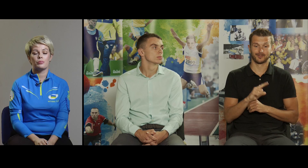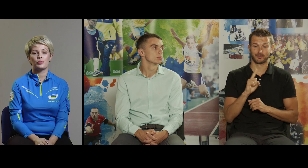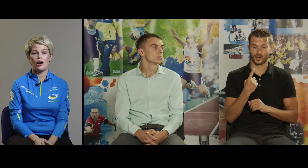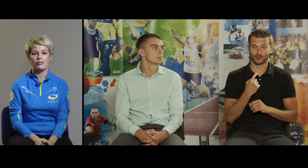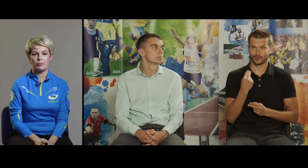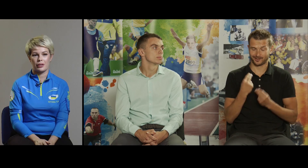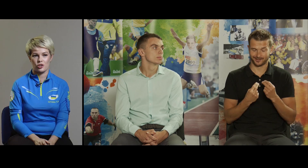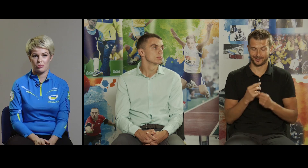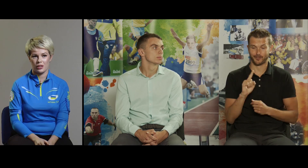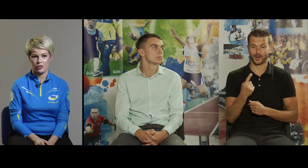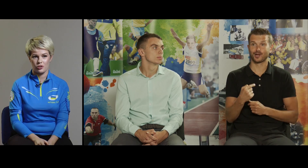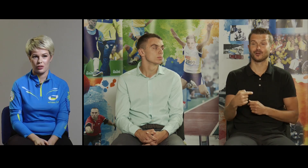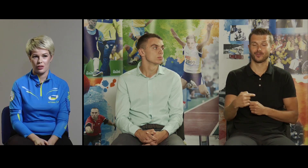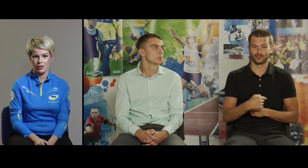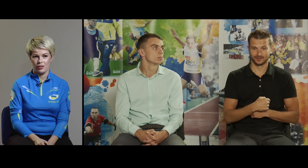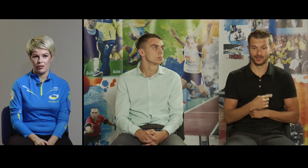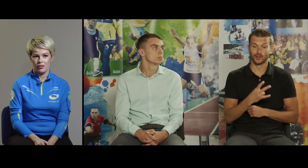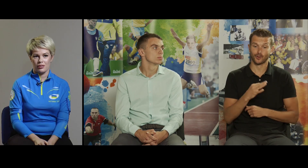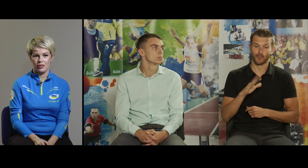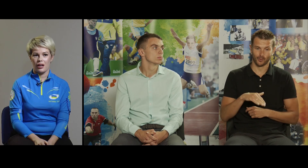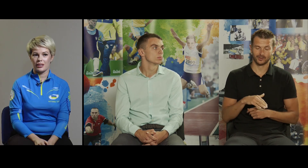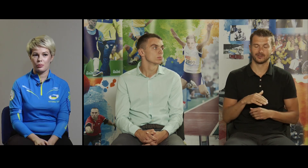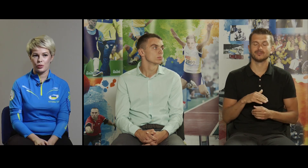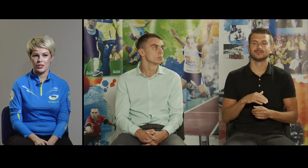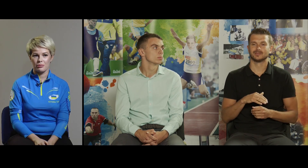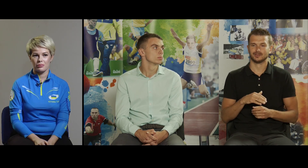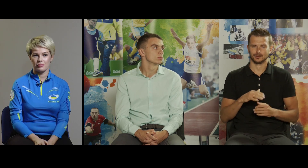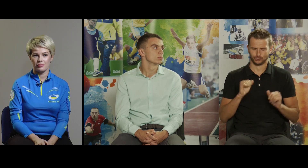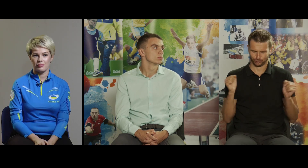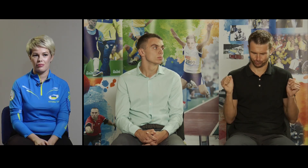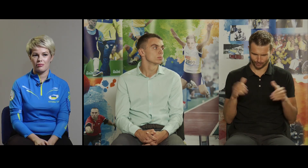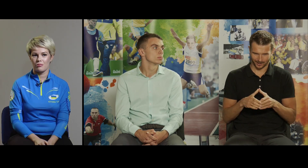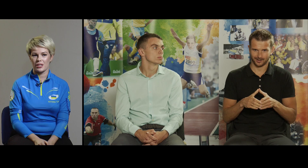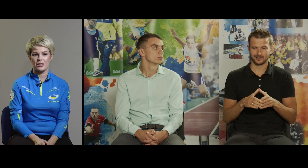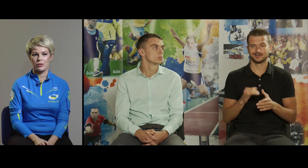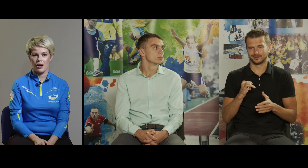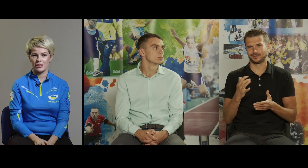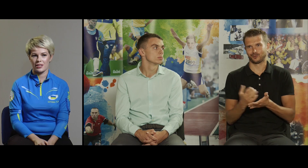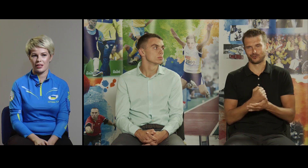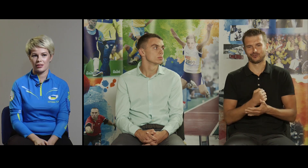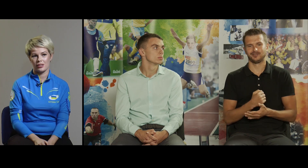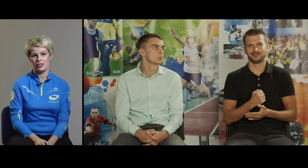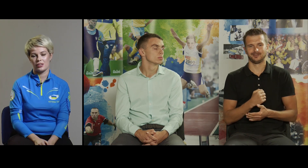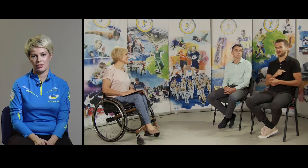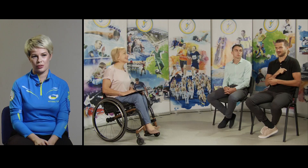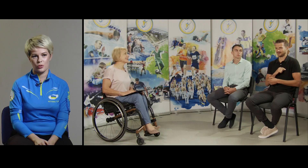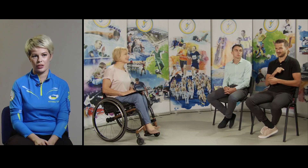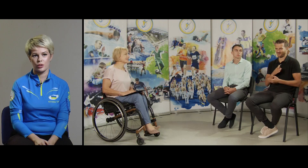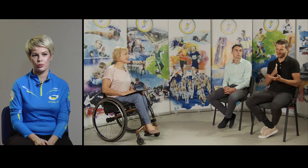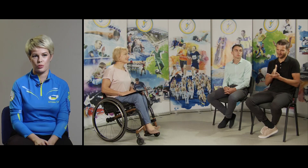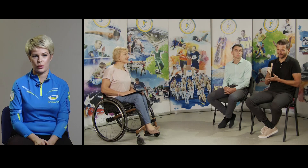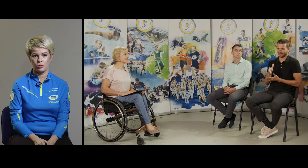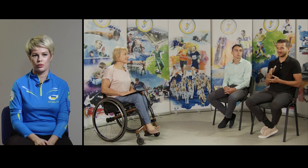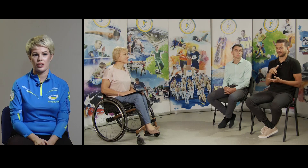Ми прогавили перший м'яч. Але потім ми зібралися і